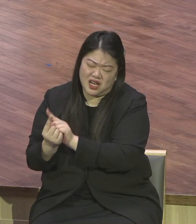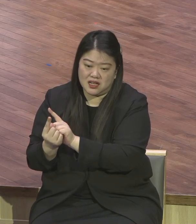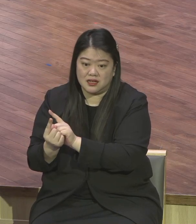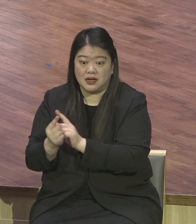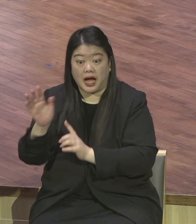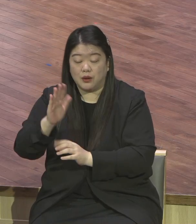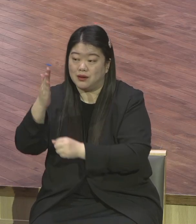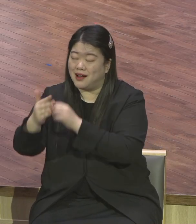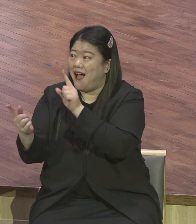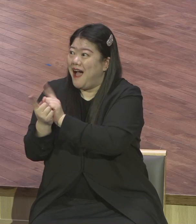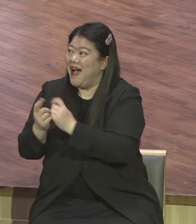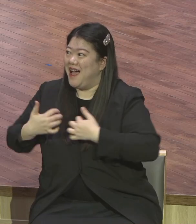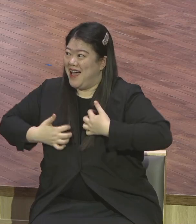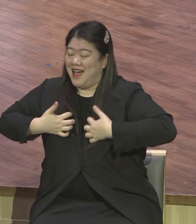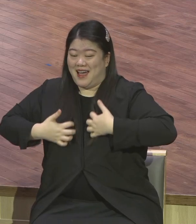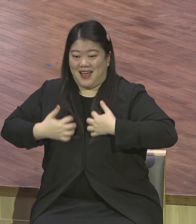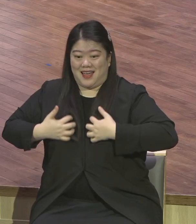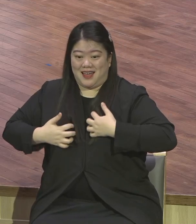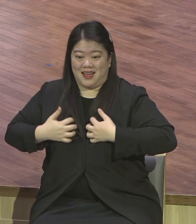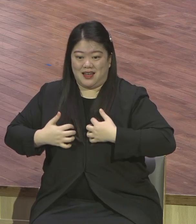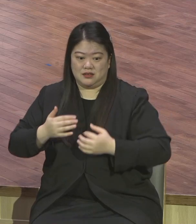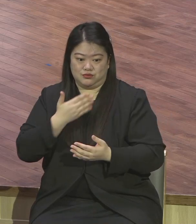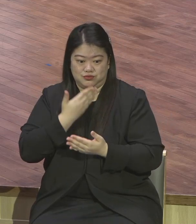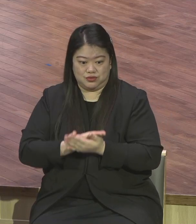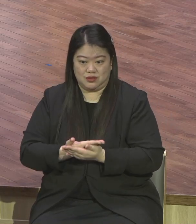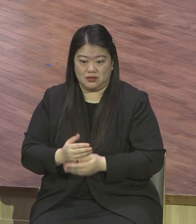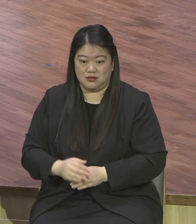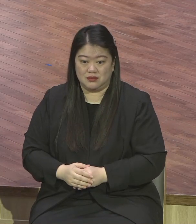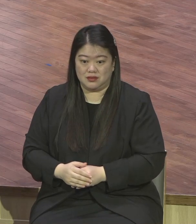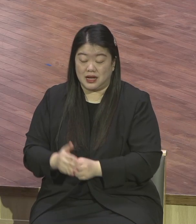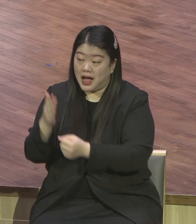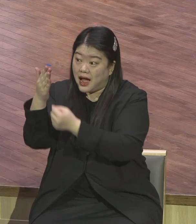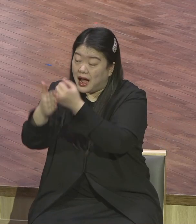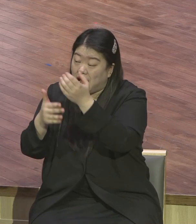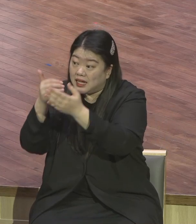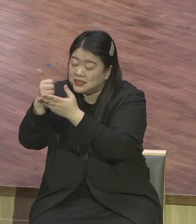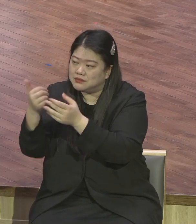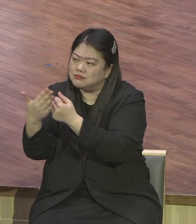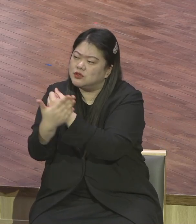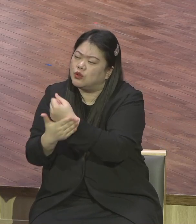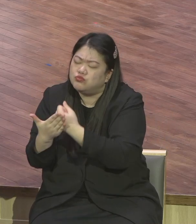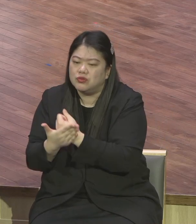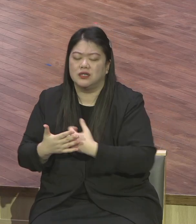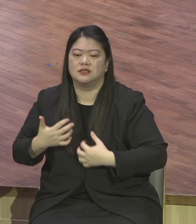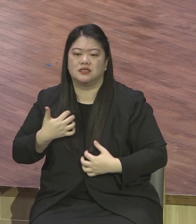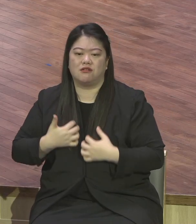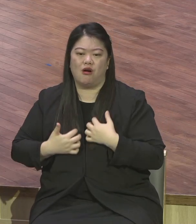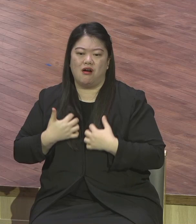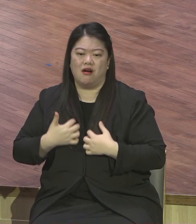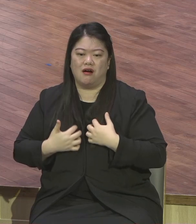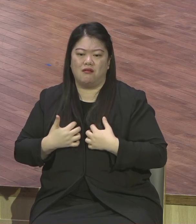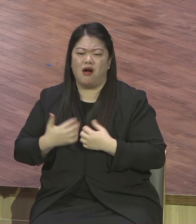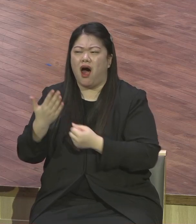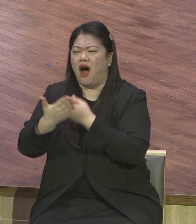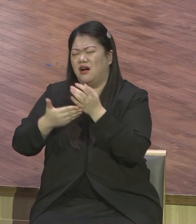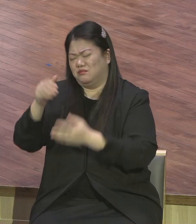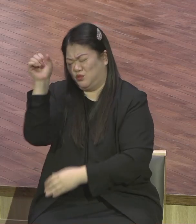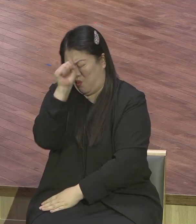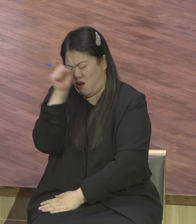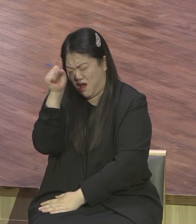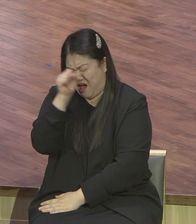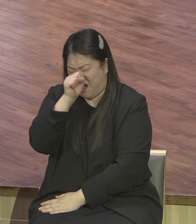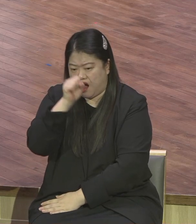것이 너의 힘이니라. 여호와 때문에 하나님 때문에 너무 기쁜 거야. 하나님 너무 좋아. 그래 힘이